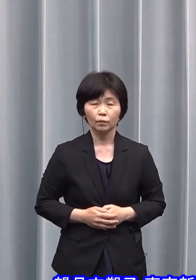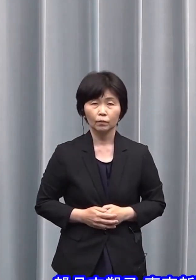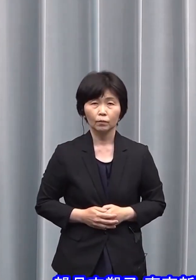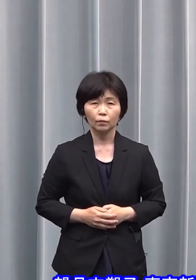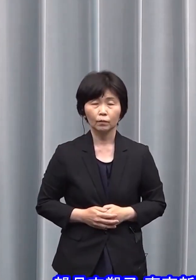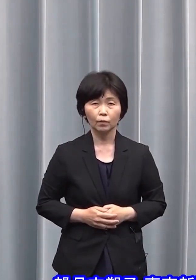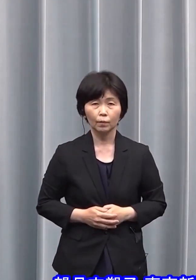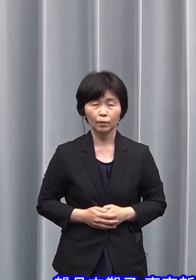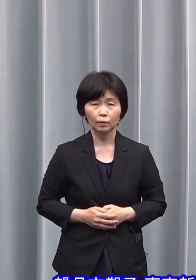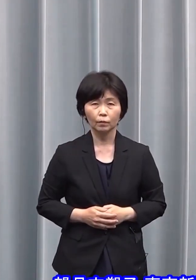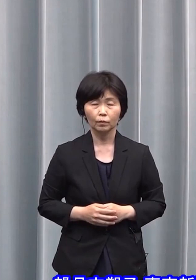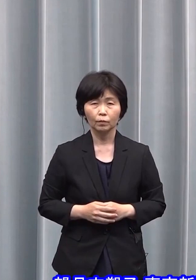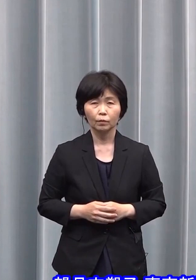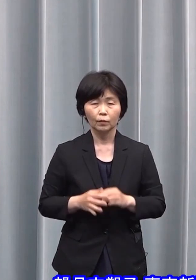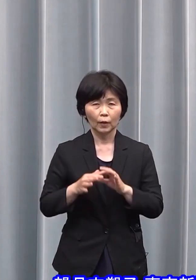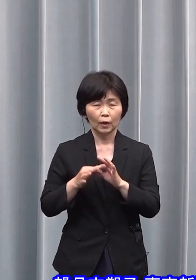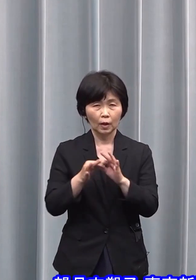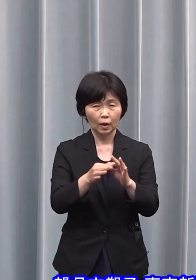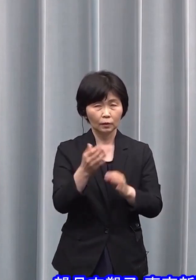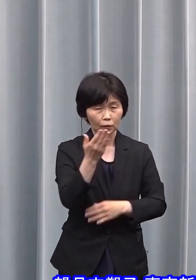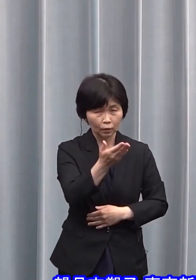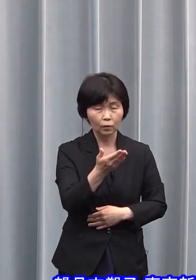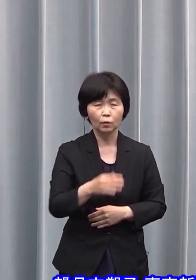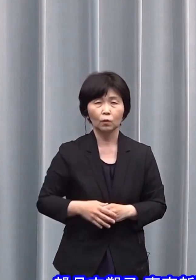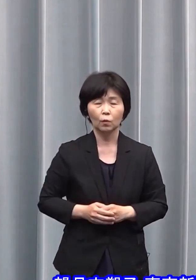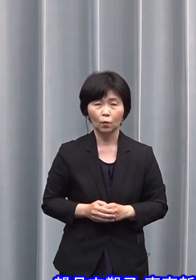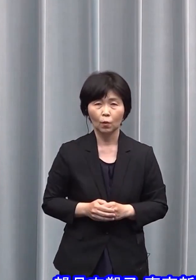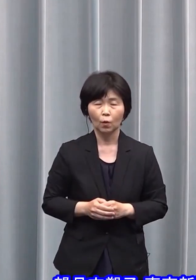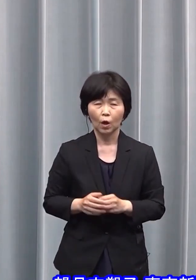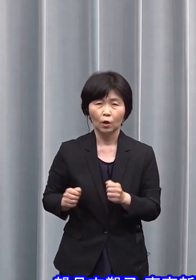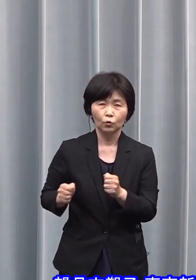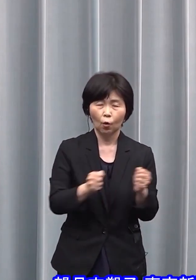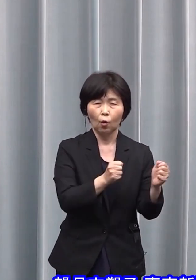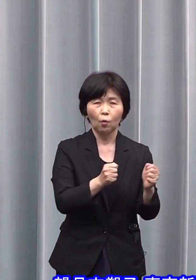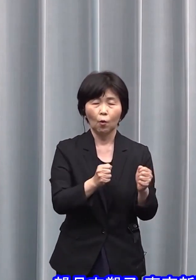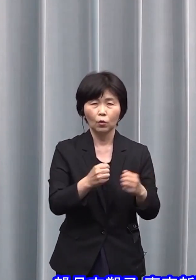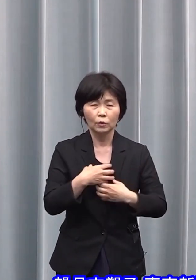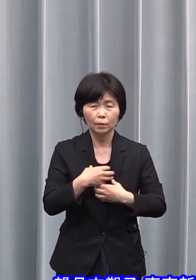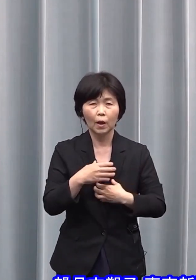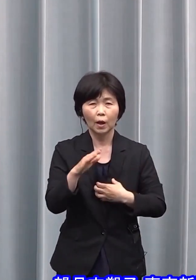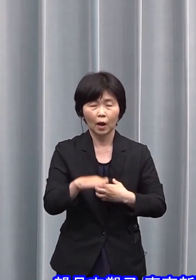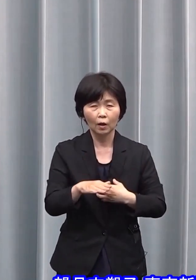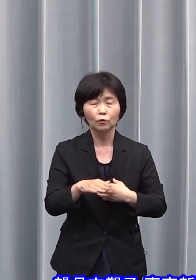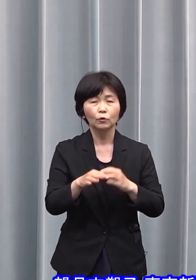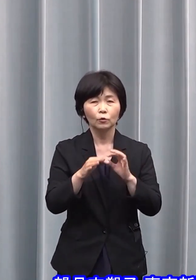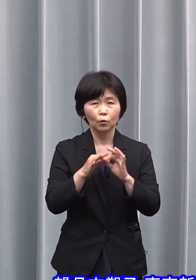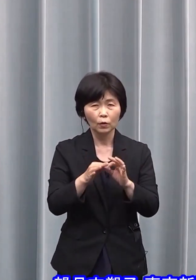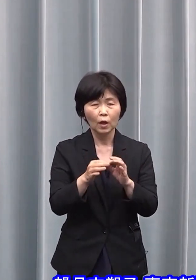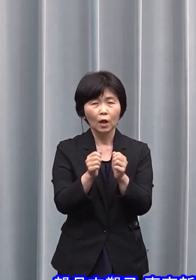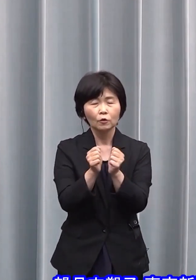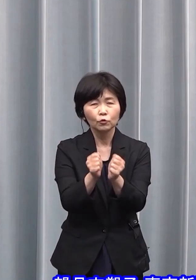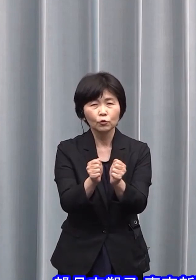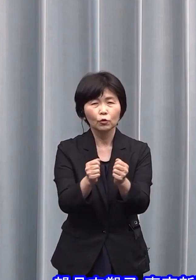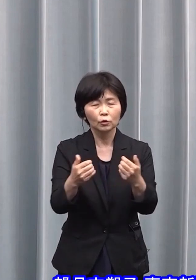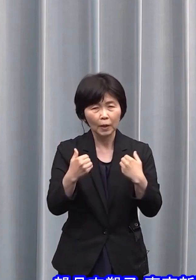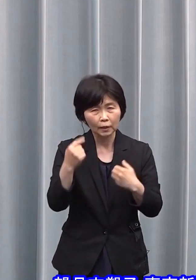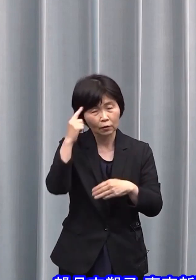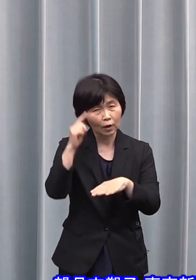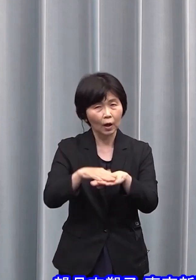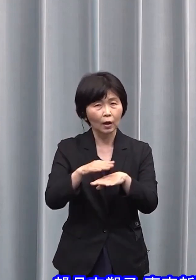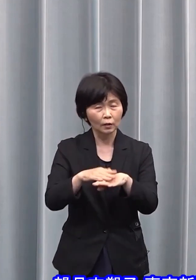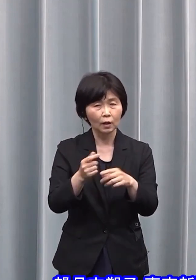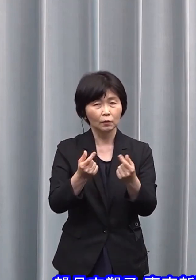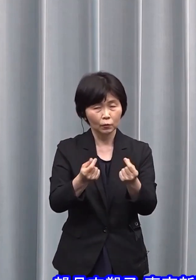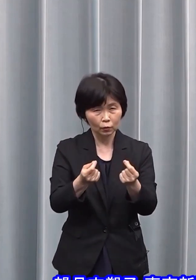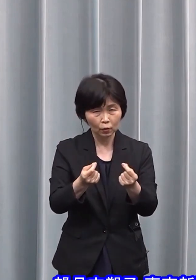ですか。 はい、関連です。まあ、そう言いますと逃亡の恐れがあるのでやはり収容すべきだという考えがあるのかなという気がするんですが、